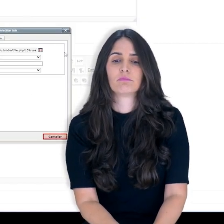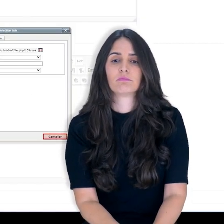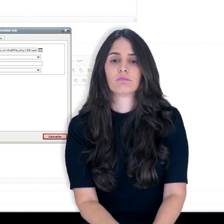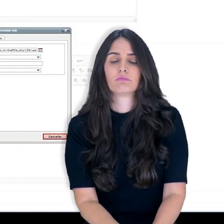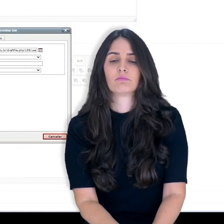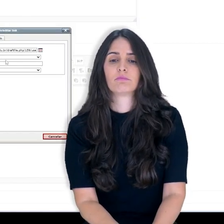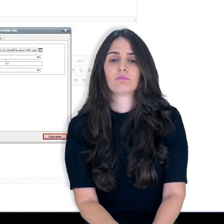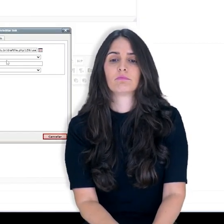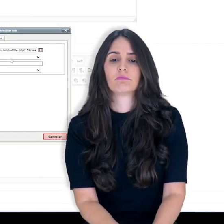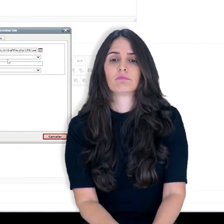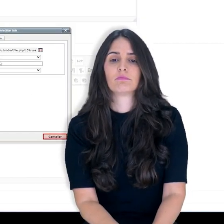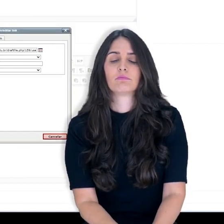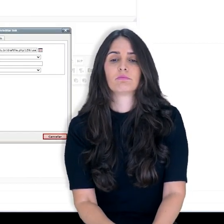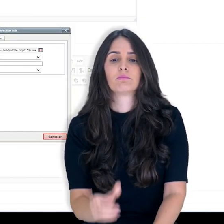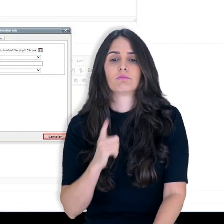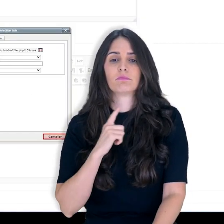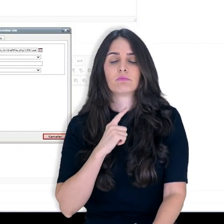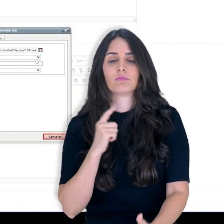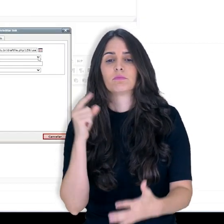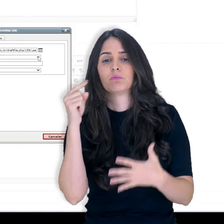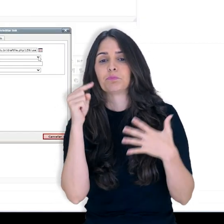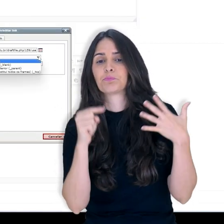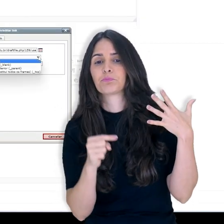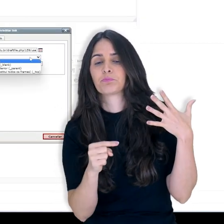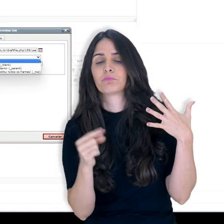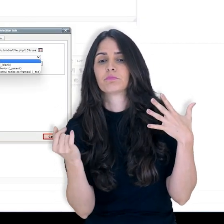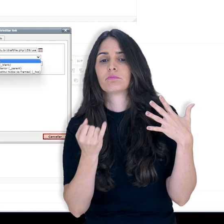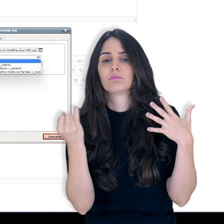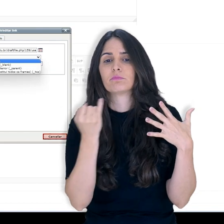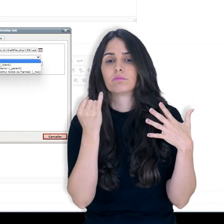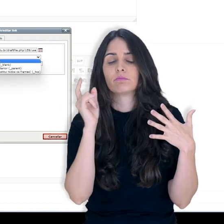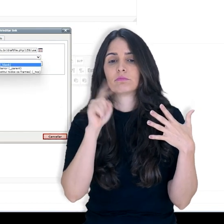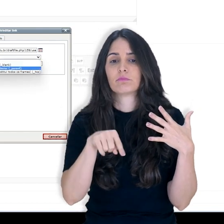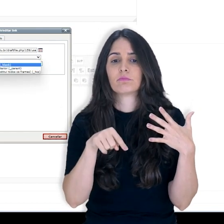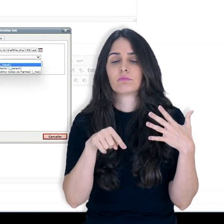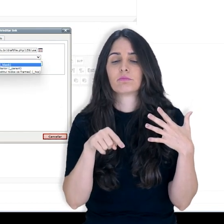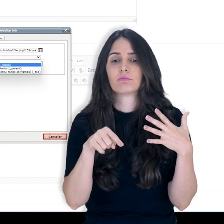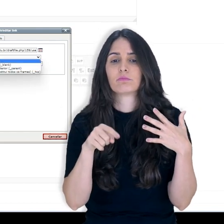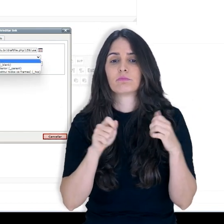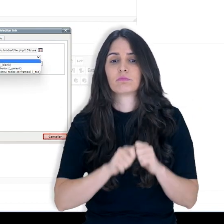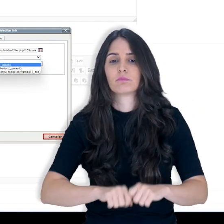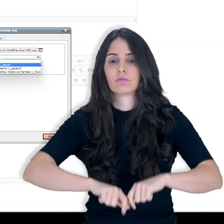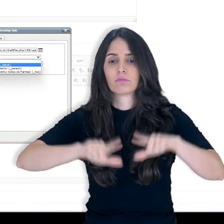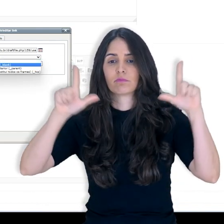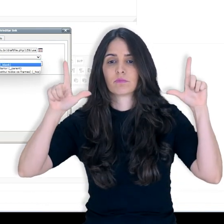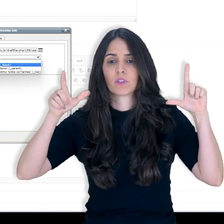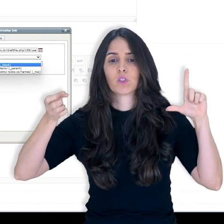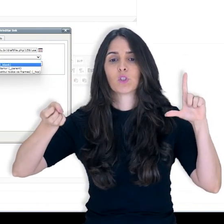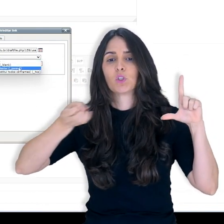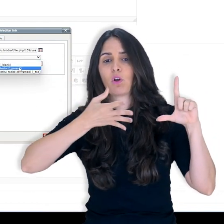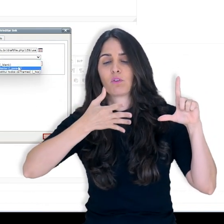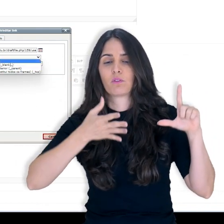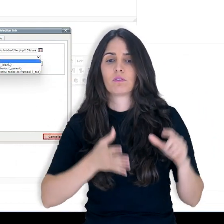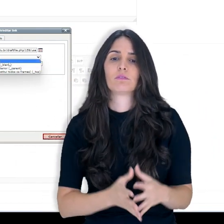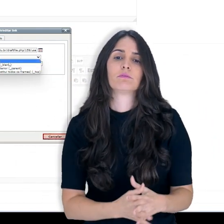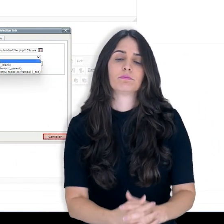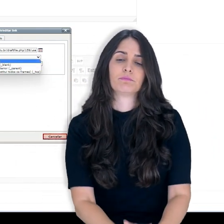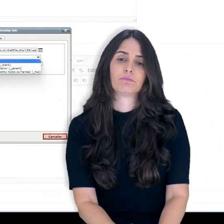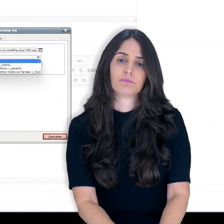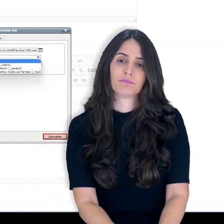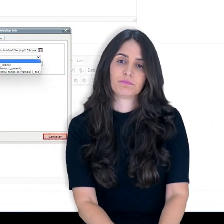E aí eu tenho algumas opções importantes aqui que é abrir na janela nova janela por